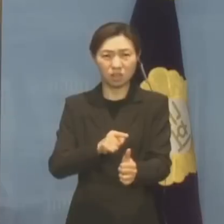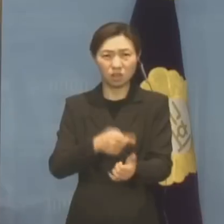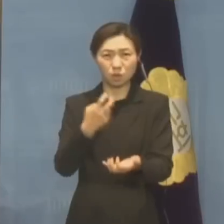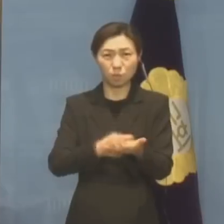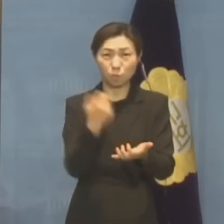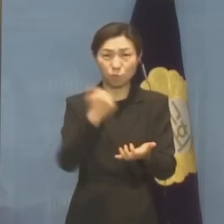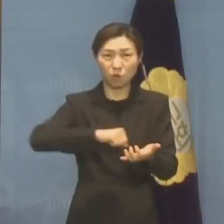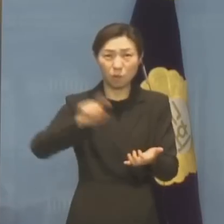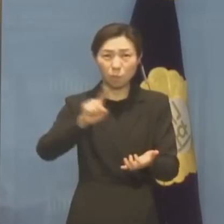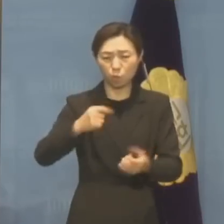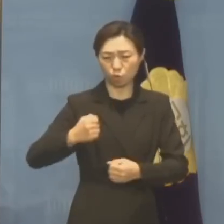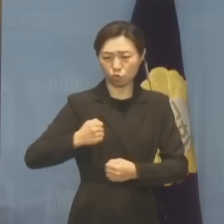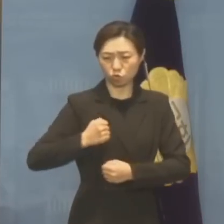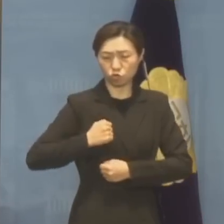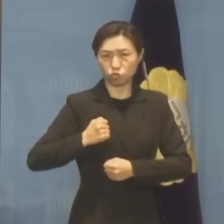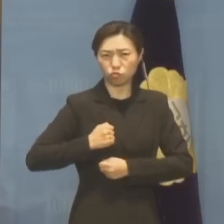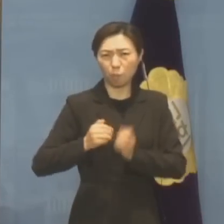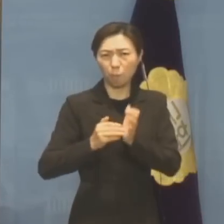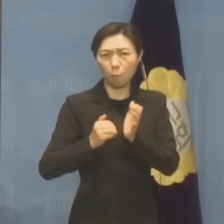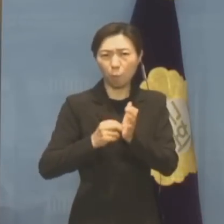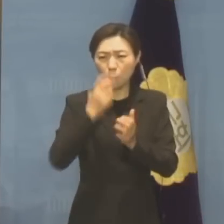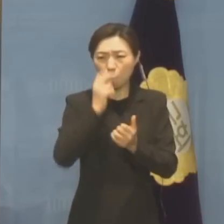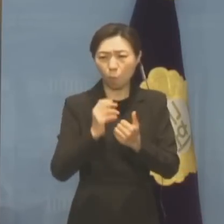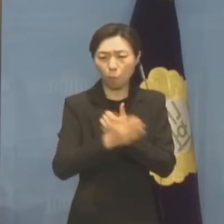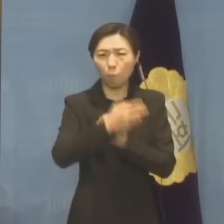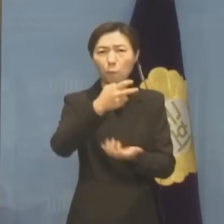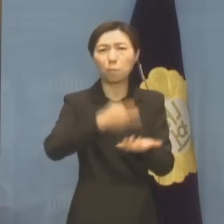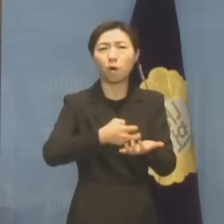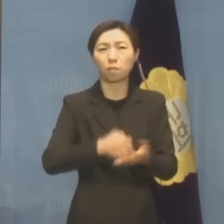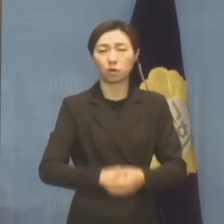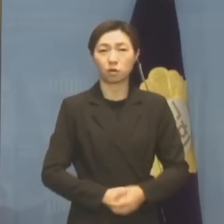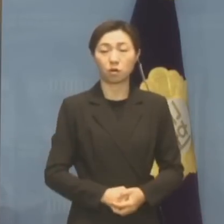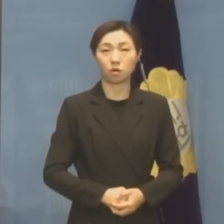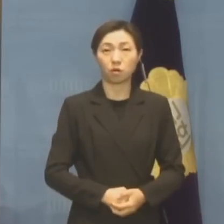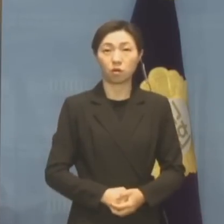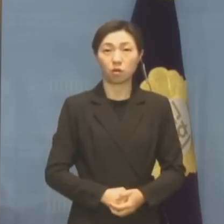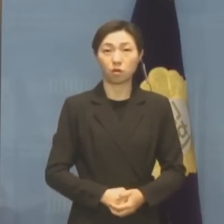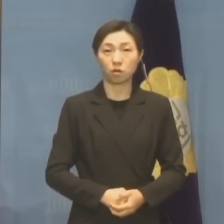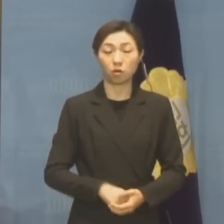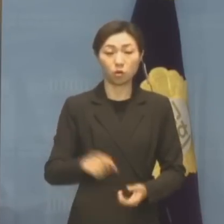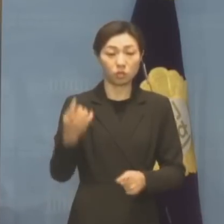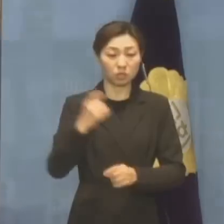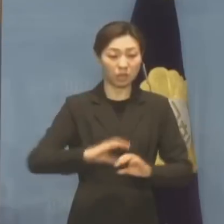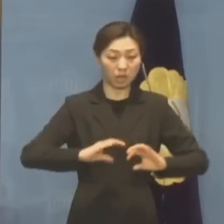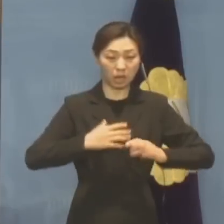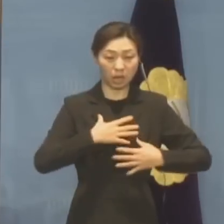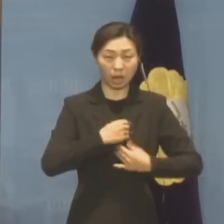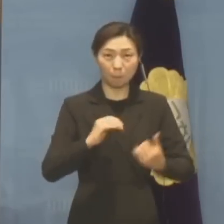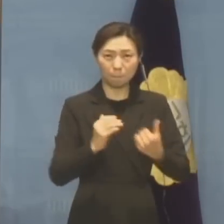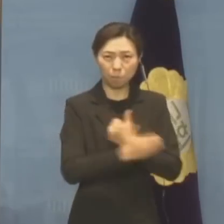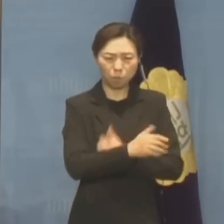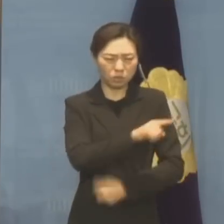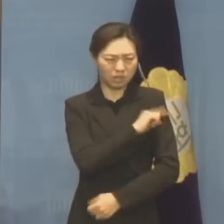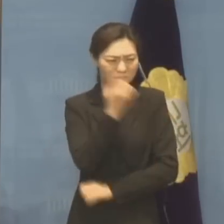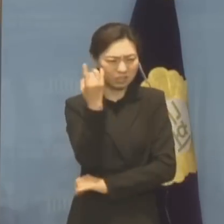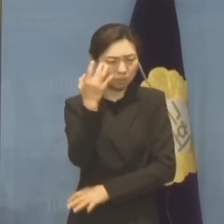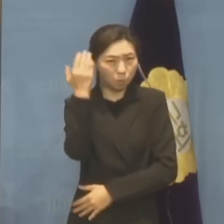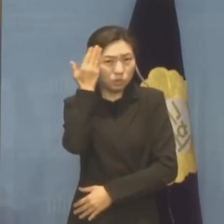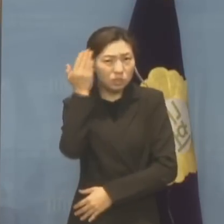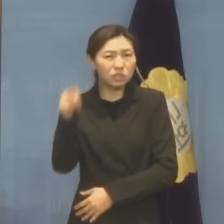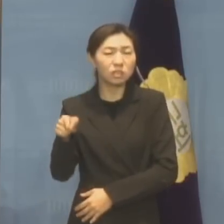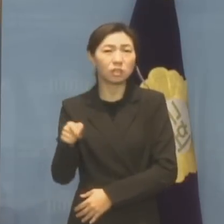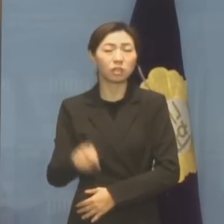군사기밀보호법입니다. 보안의식은 안보를 다루는 사람으로서의 기본인데 국가안보실 1차장